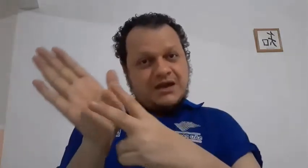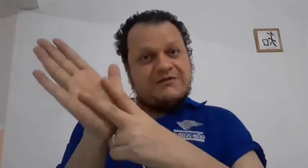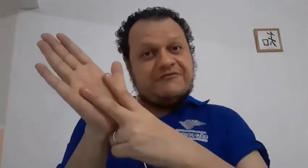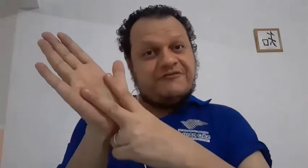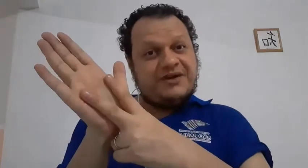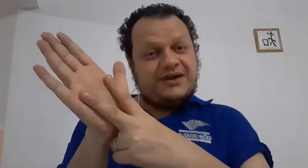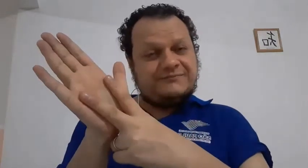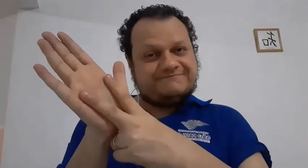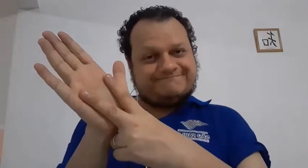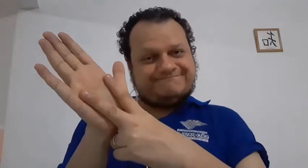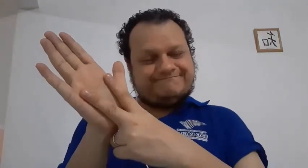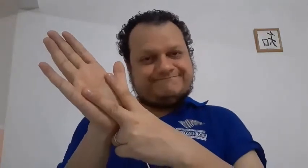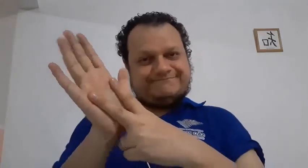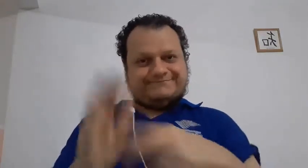V.